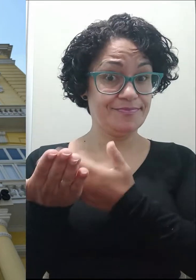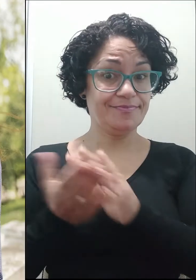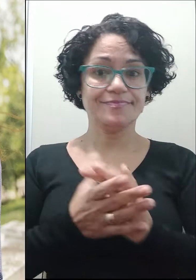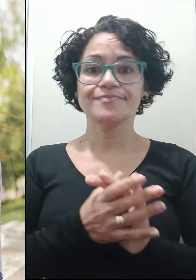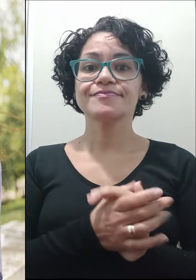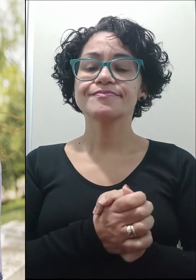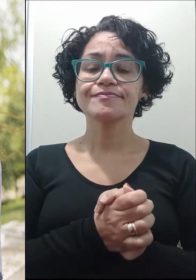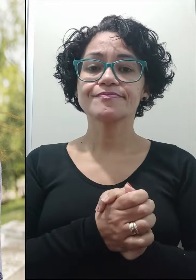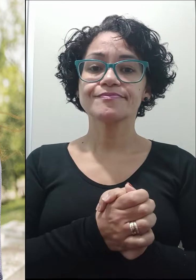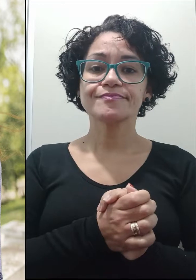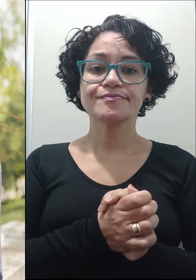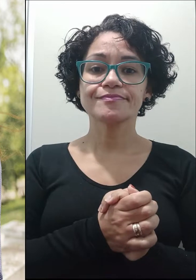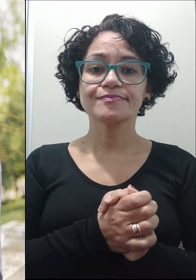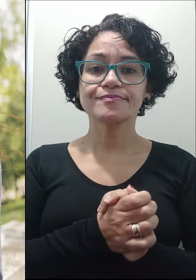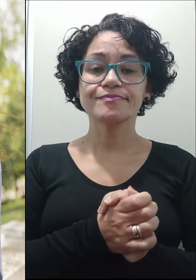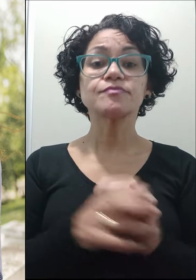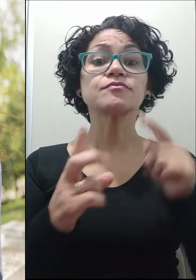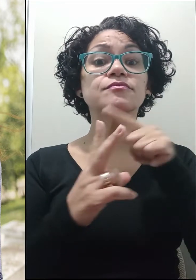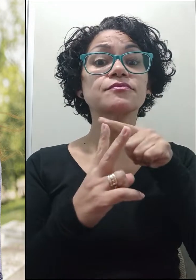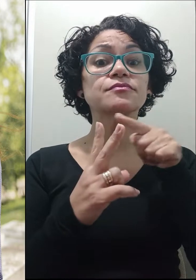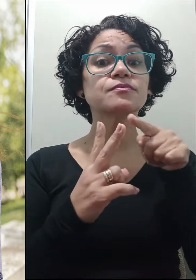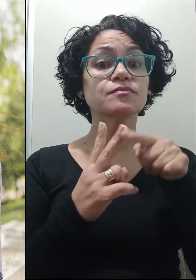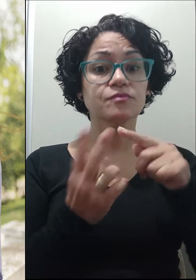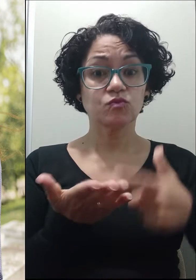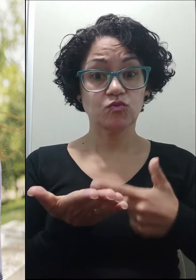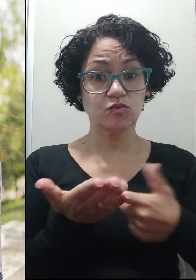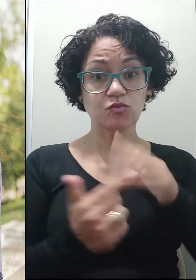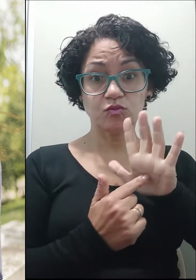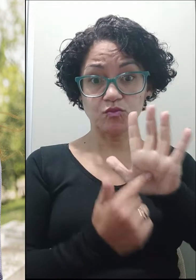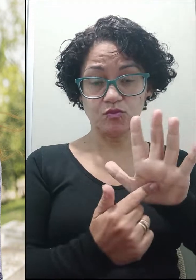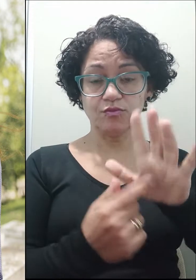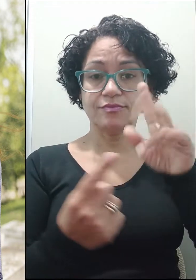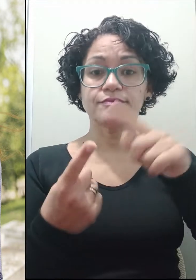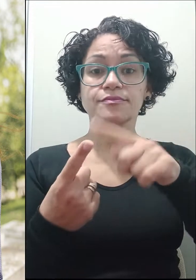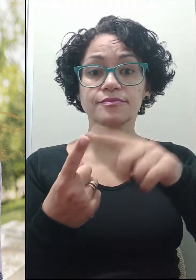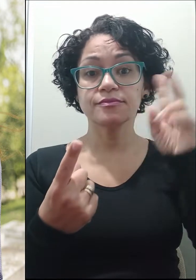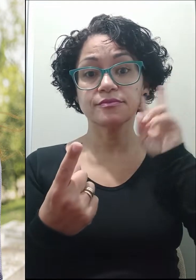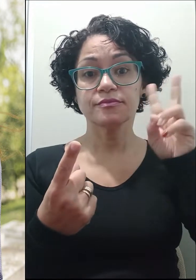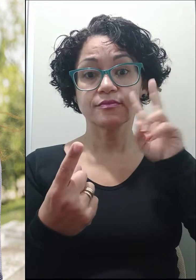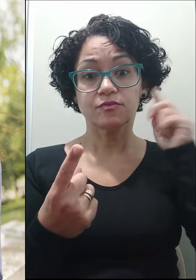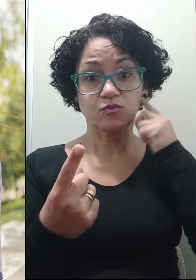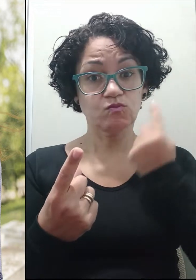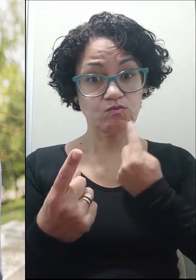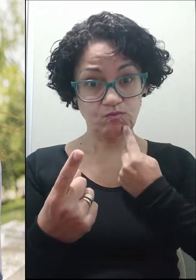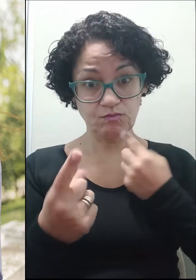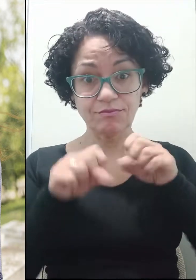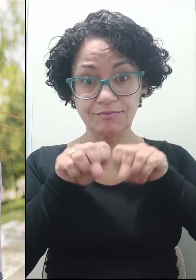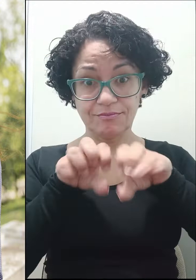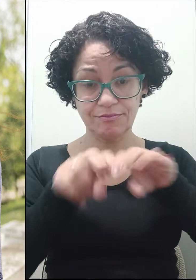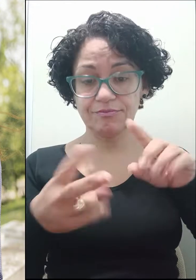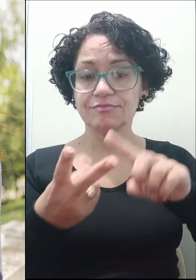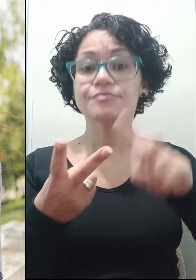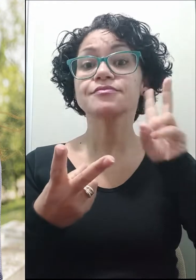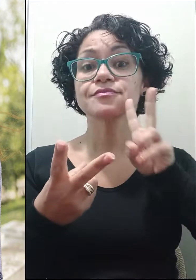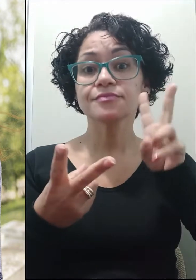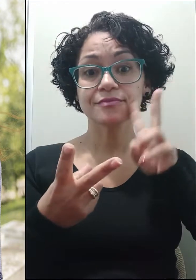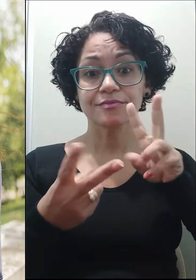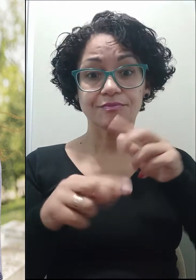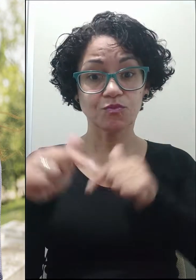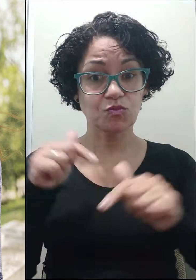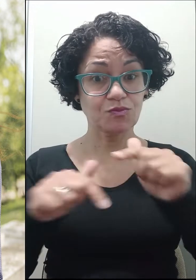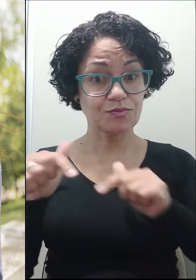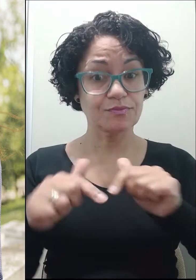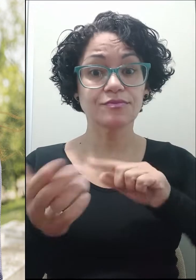intérpretes. Partindo de dois relatos históricos, a história da educação de surdos e a história